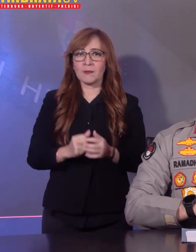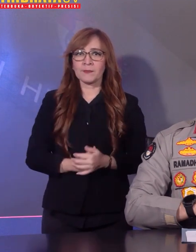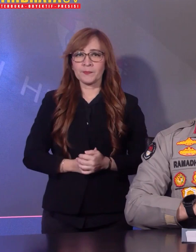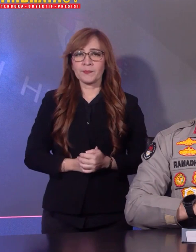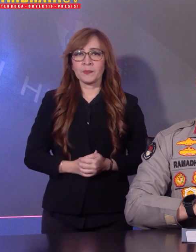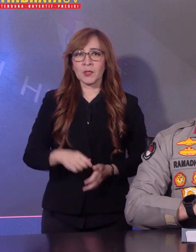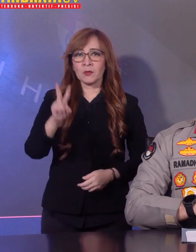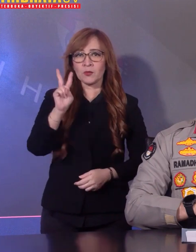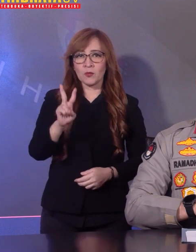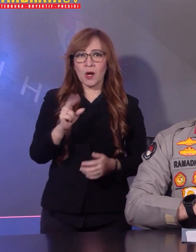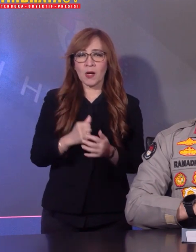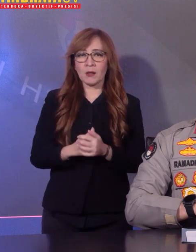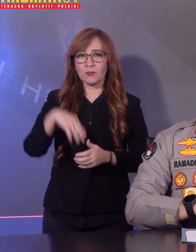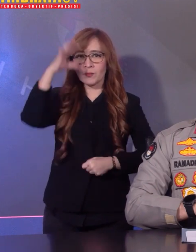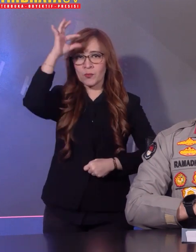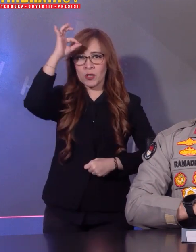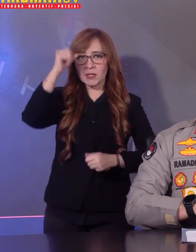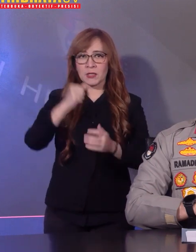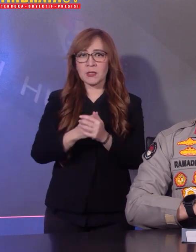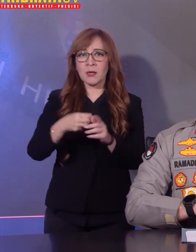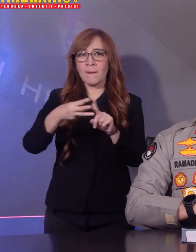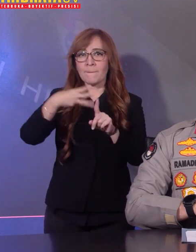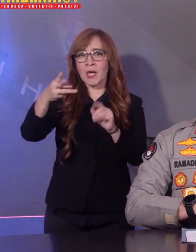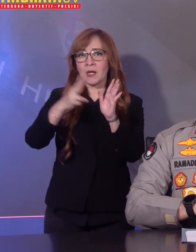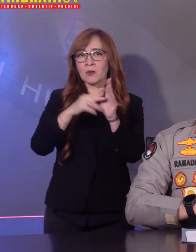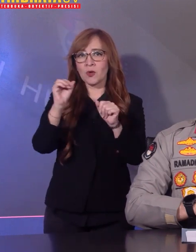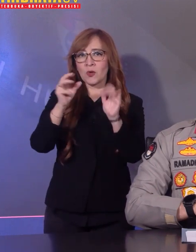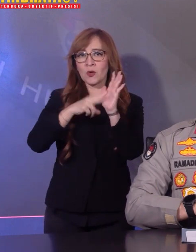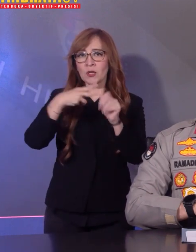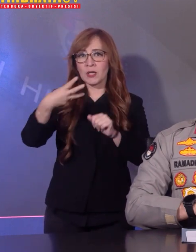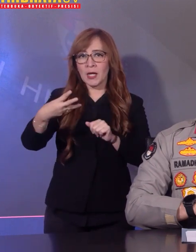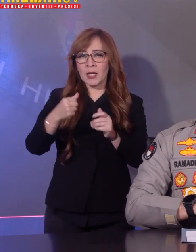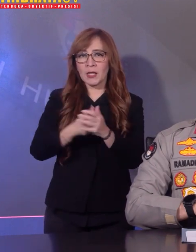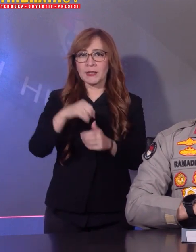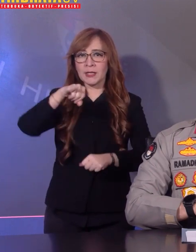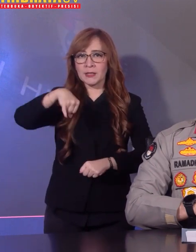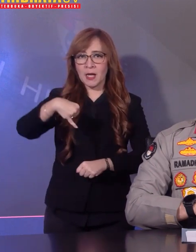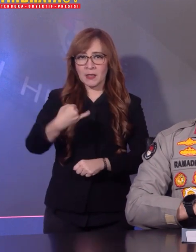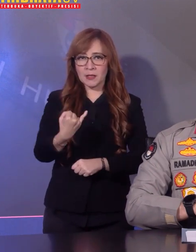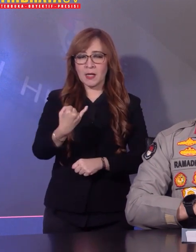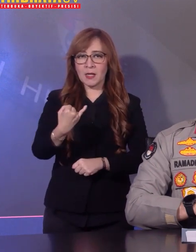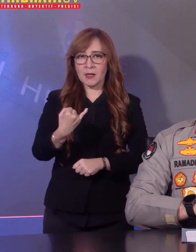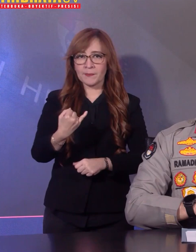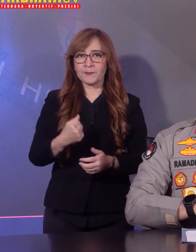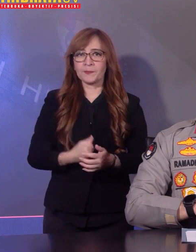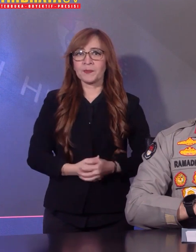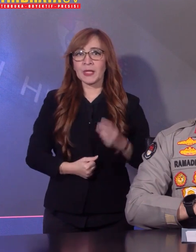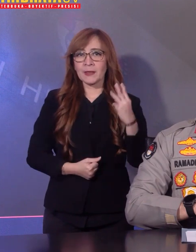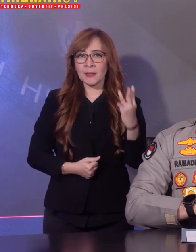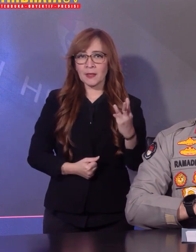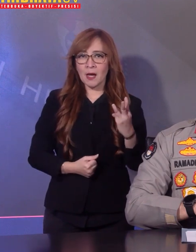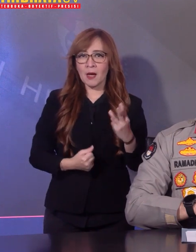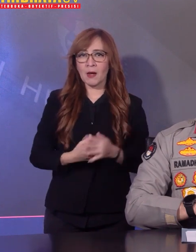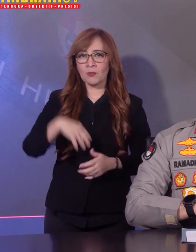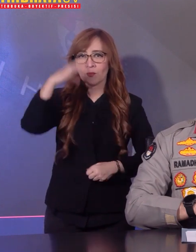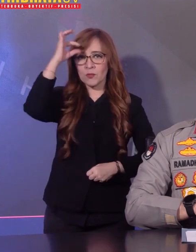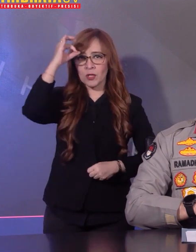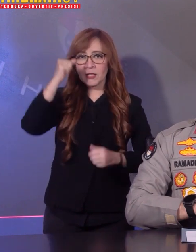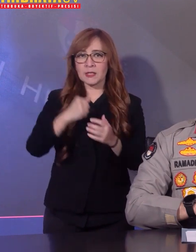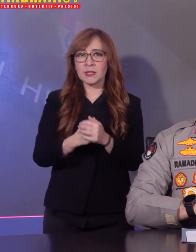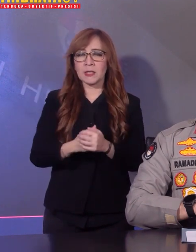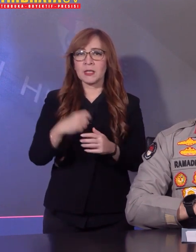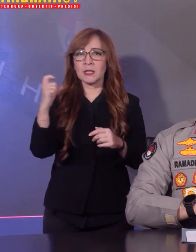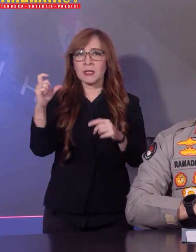MSI Irjen Paul Dr benone J loh SH Ir